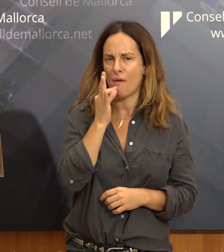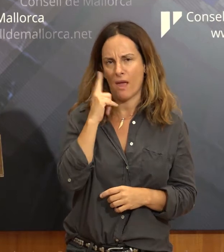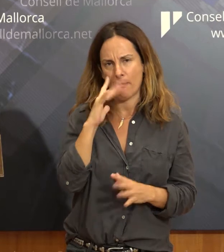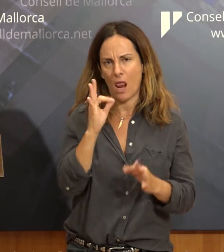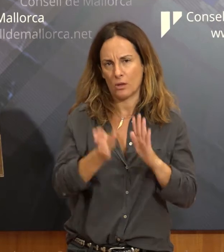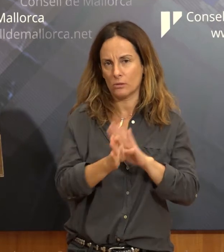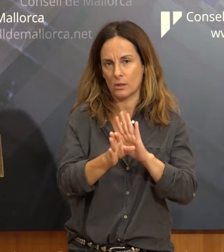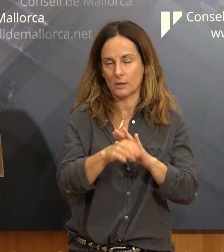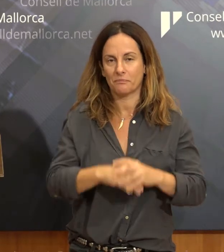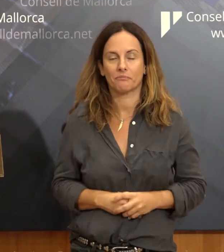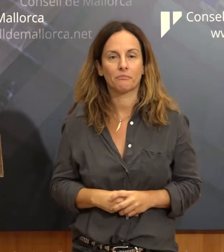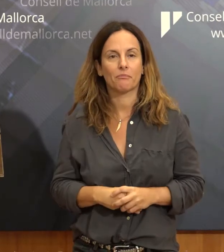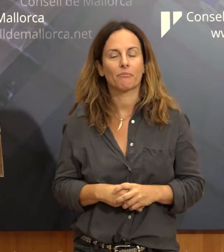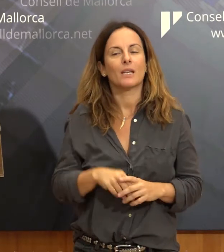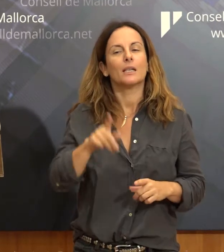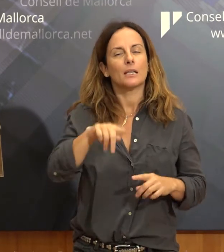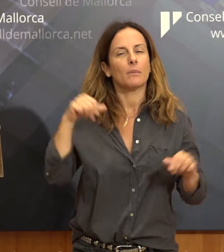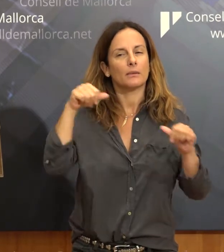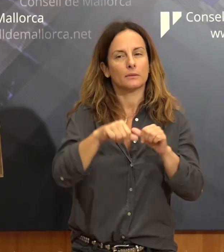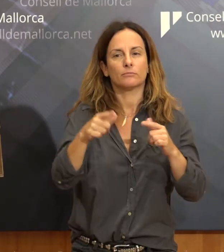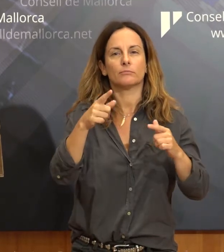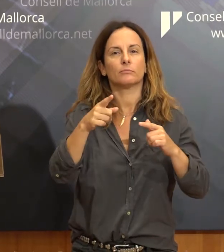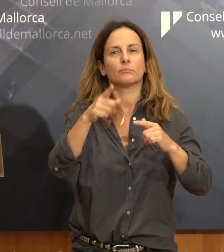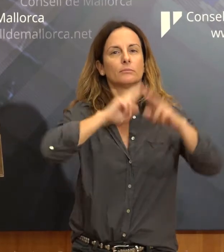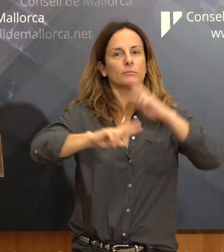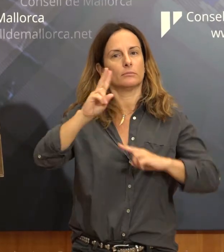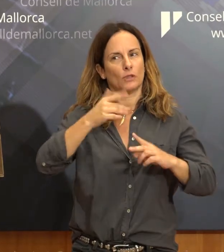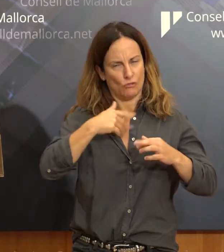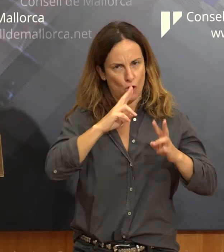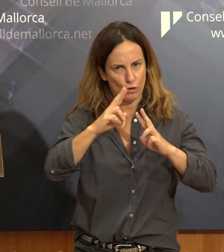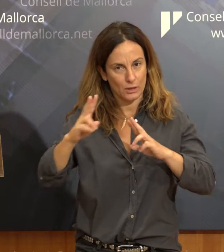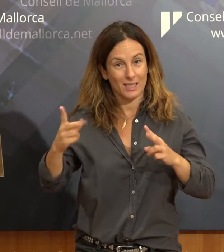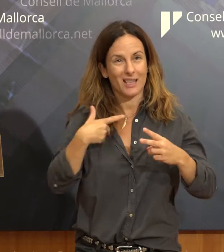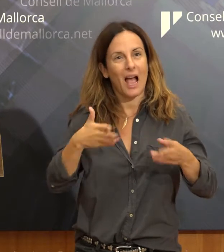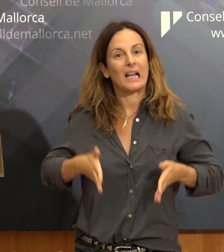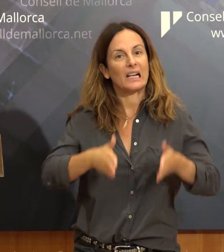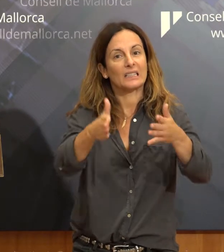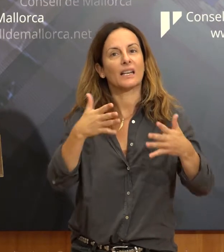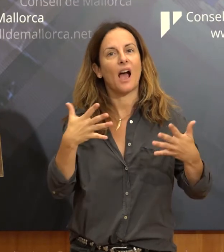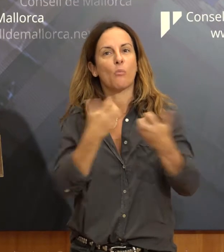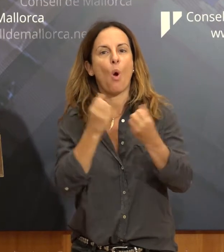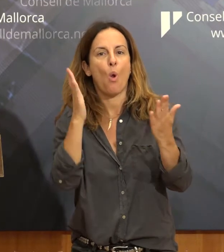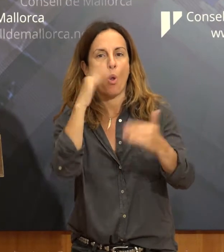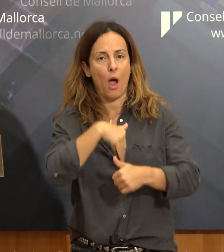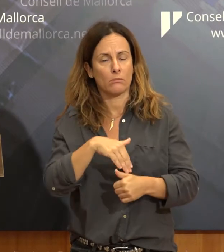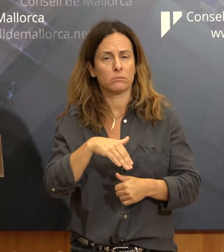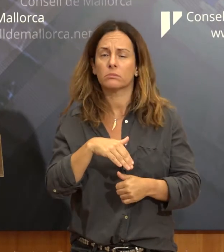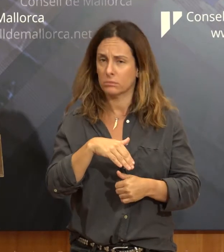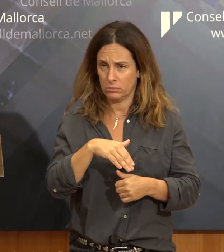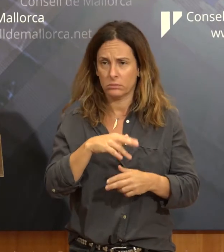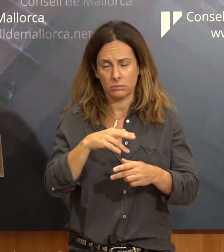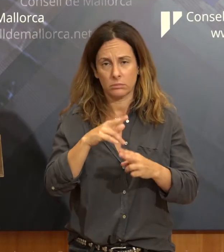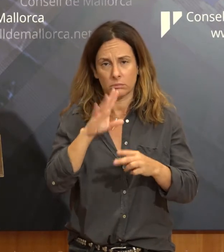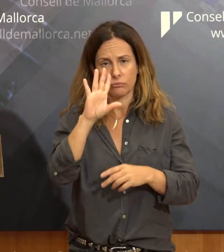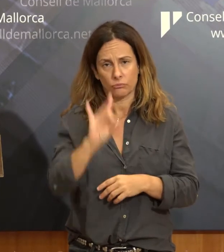distintes bandes en quant a que la carretera no té sinistralitat. La carretera manté una sinistralitat molt alta,